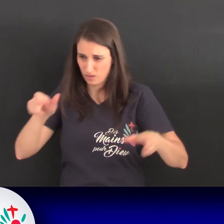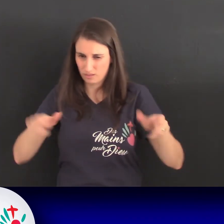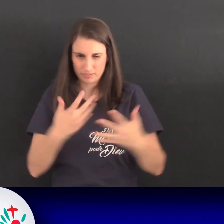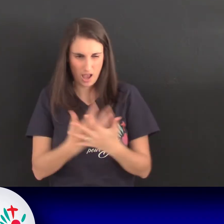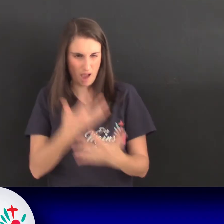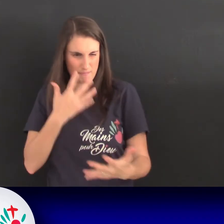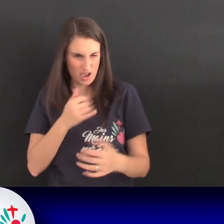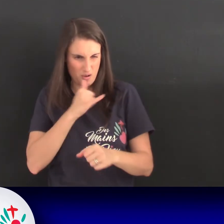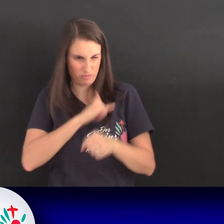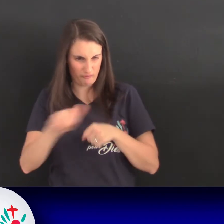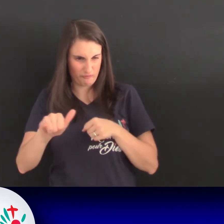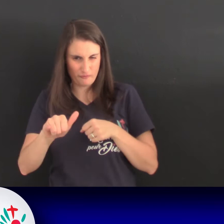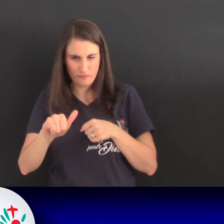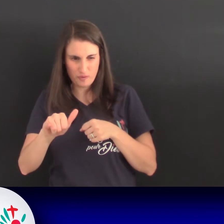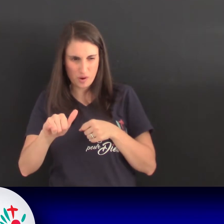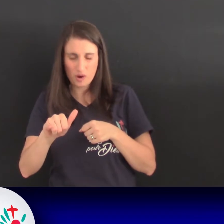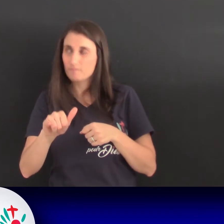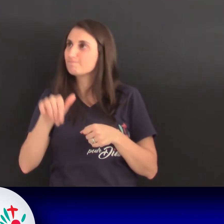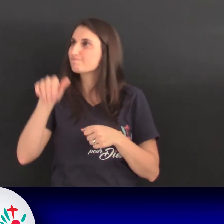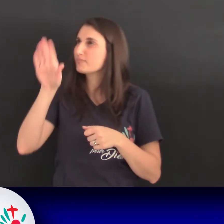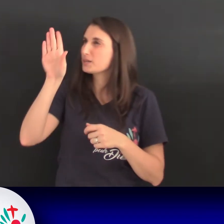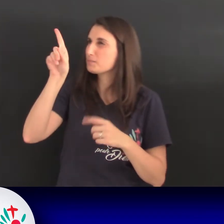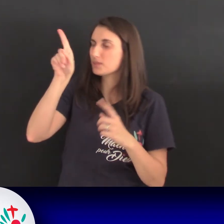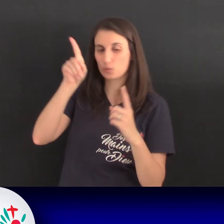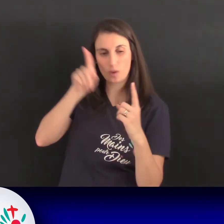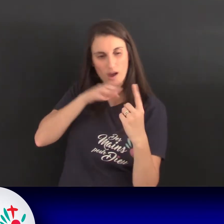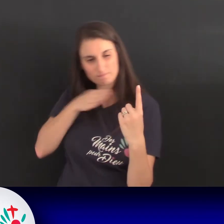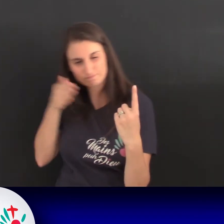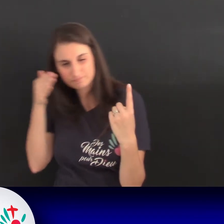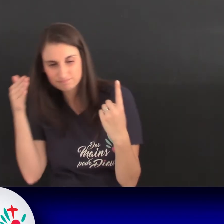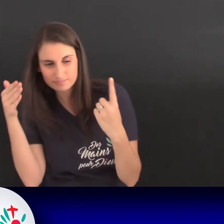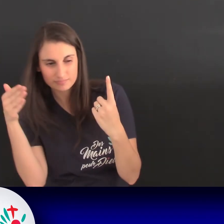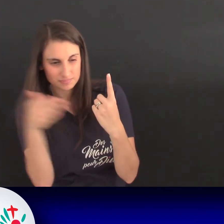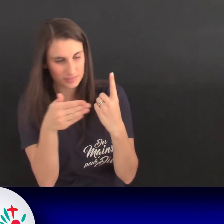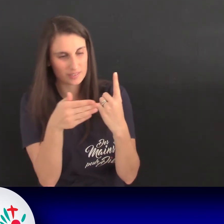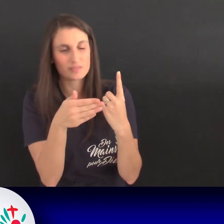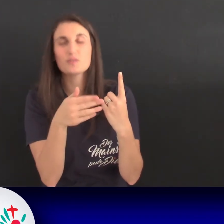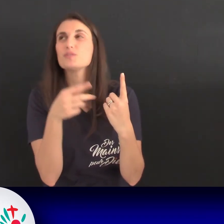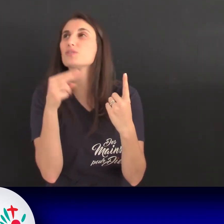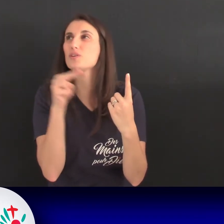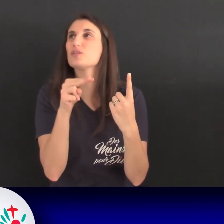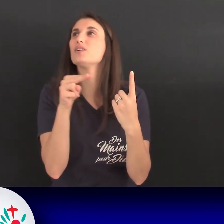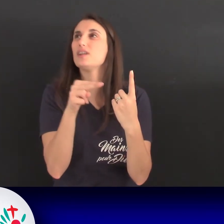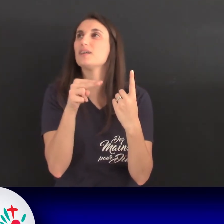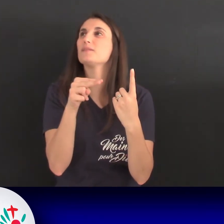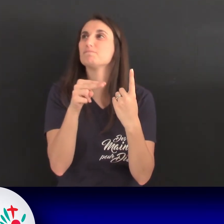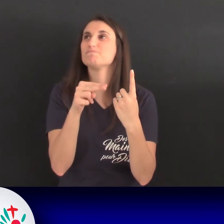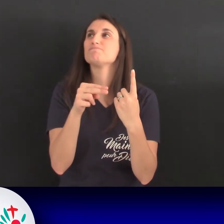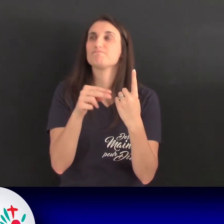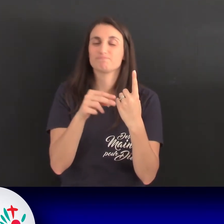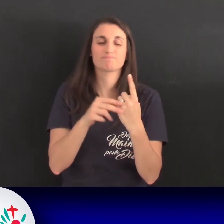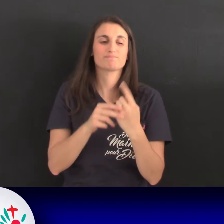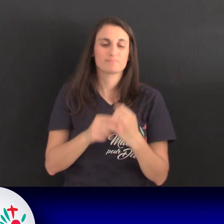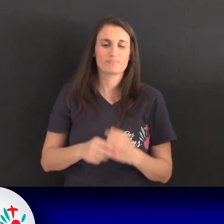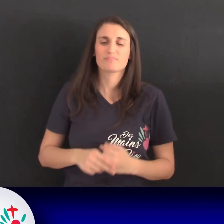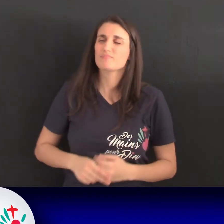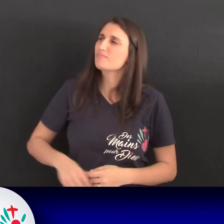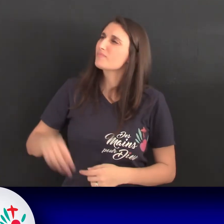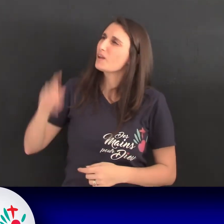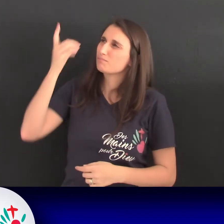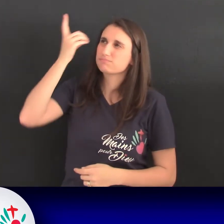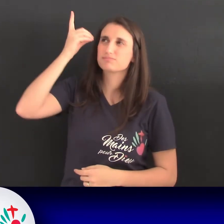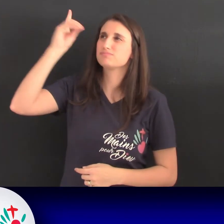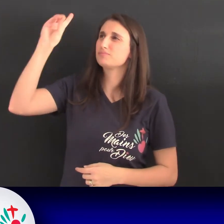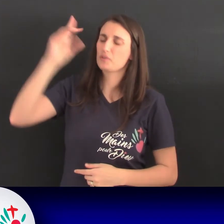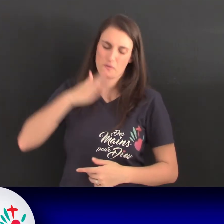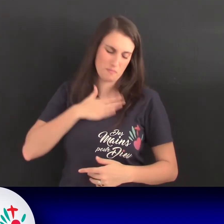Les apparences sont trompeuses, tu vois bien au-delà. Oh Dieu,